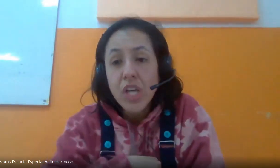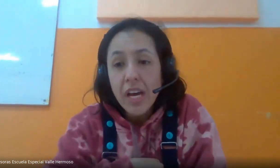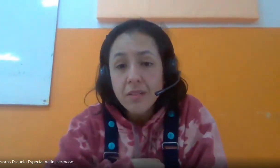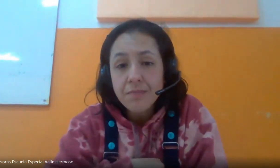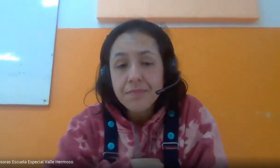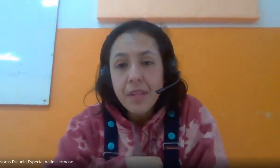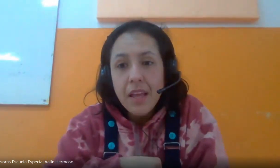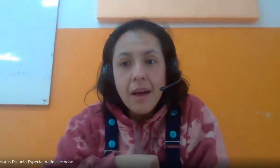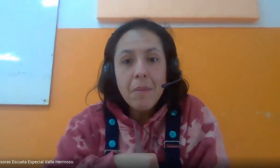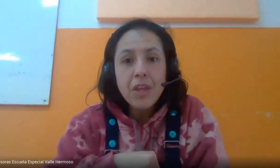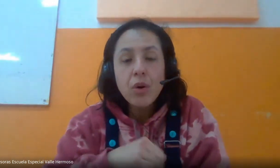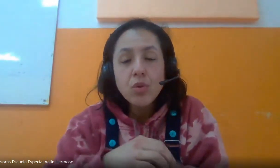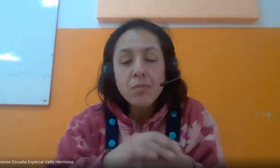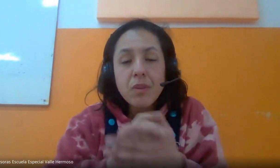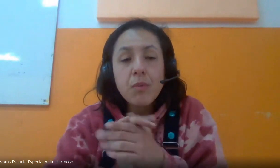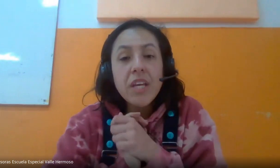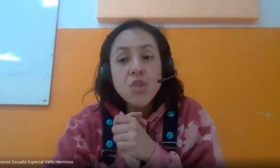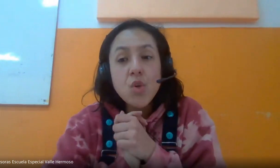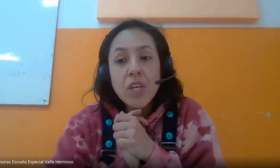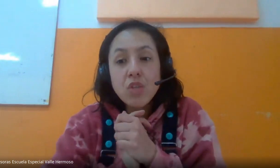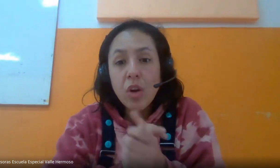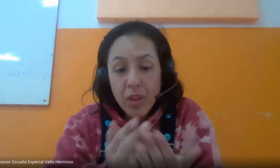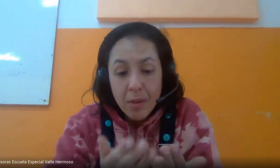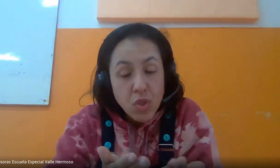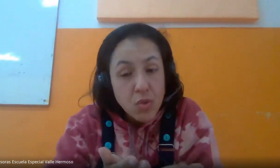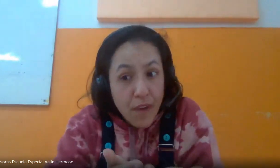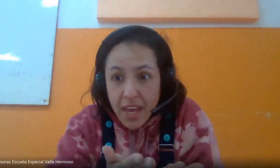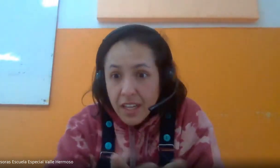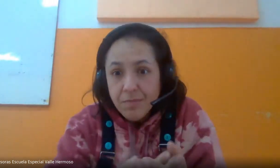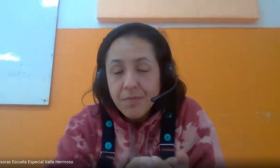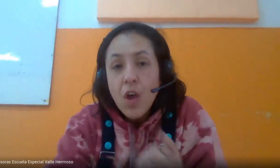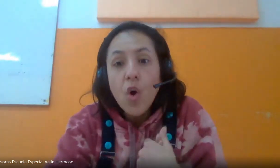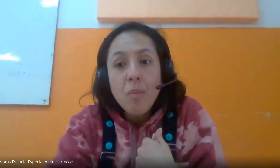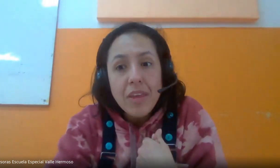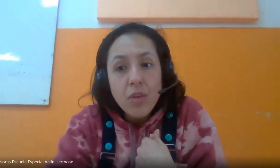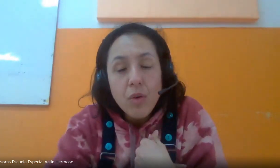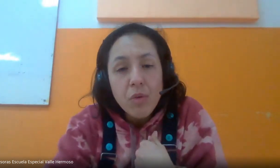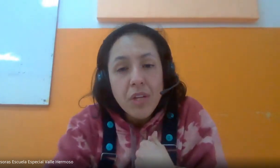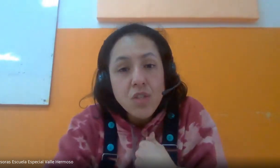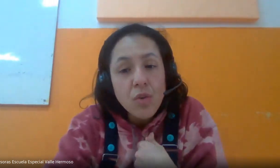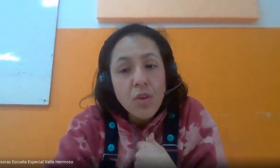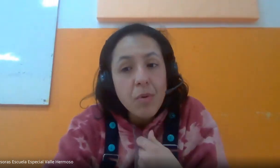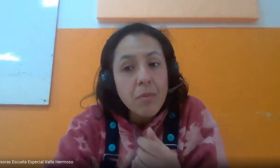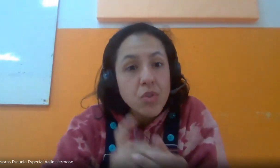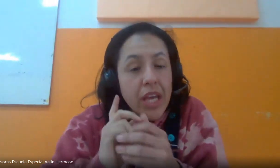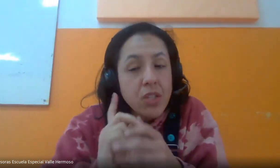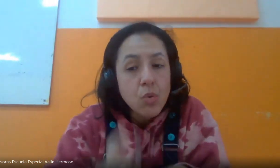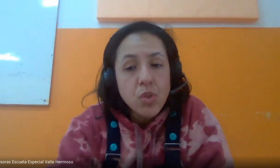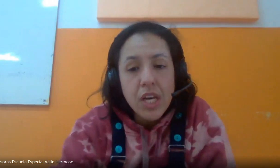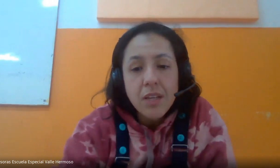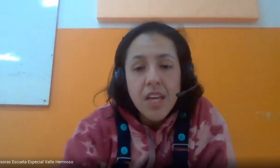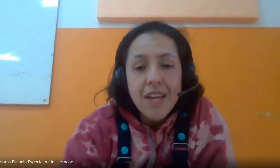escuchar, medios de comunicación que solo podemos ver, o medios de comunicación que podemos escuchar y